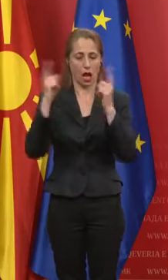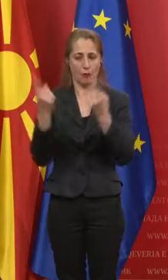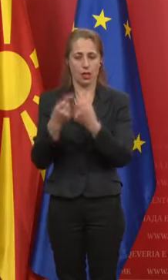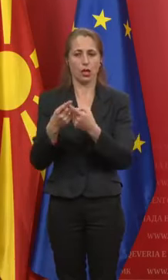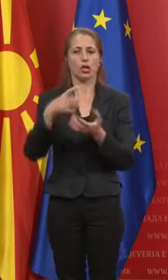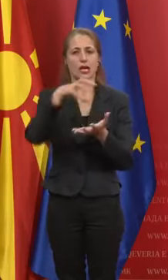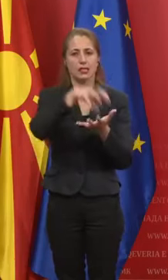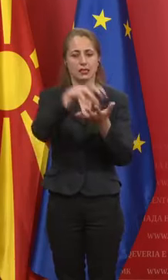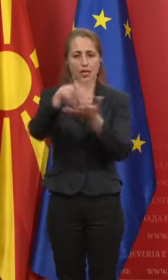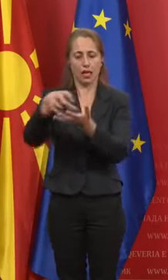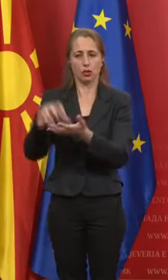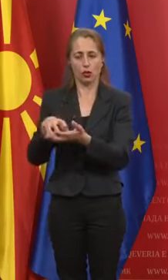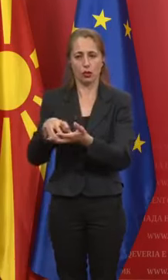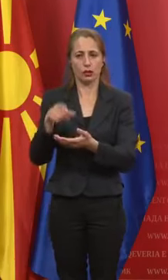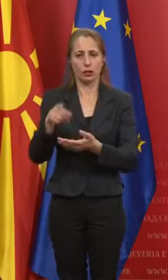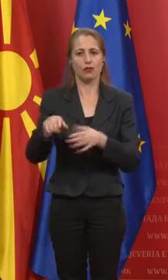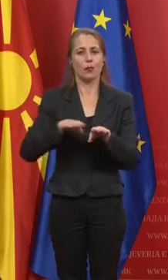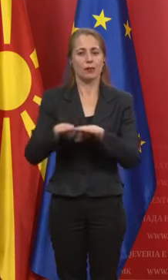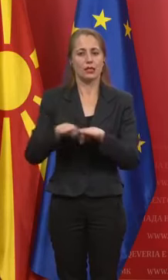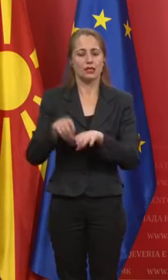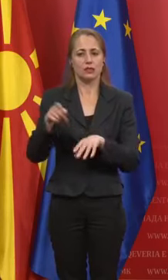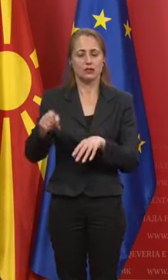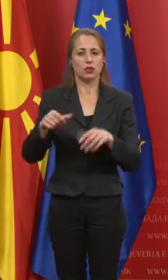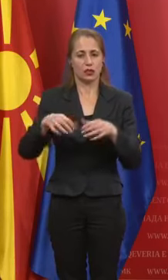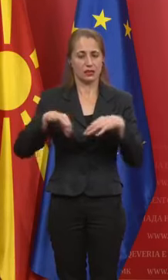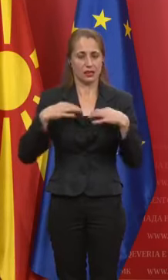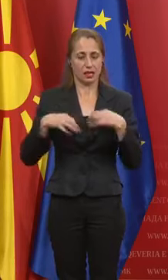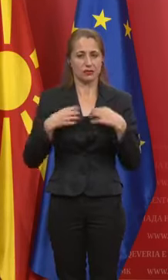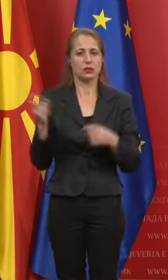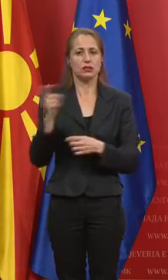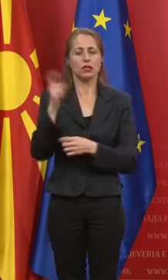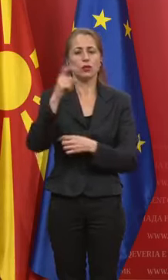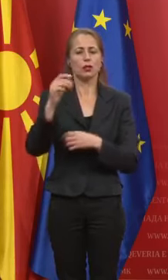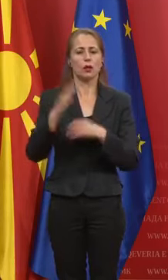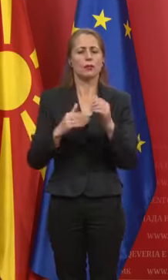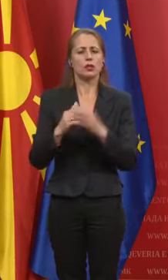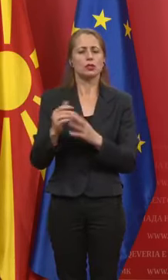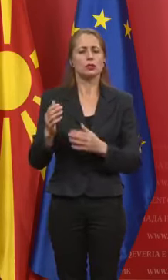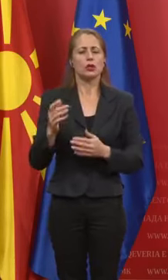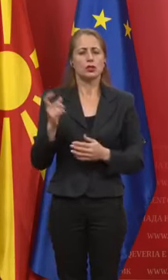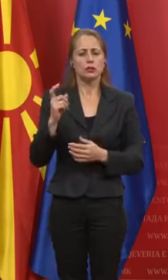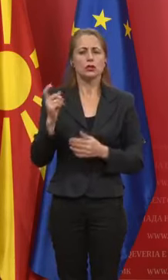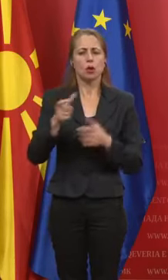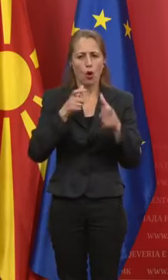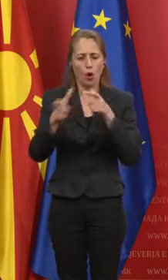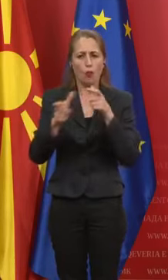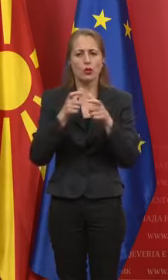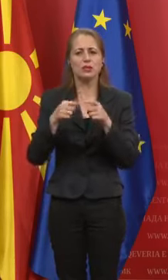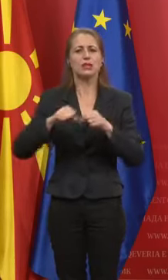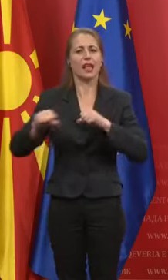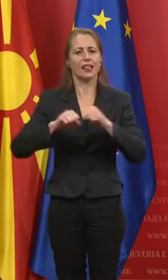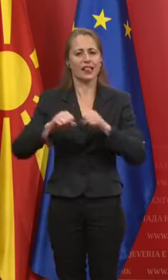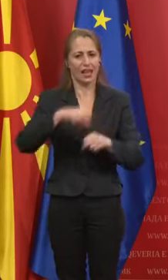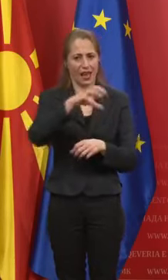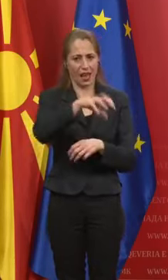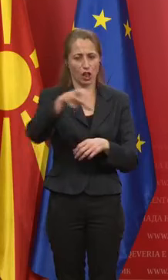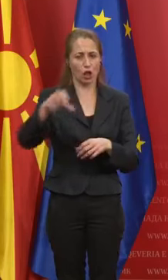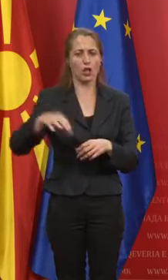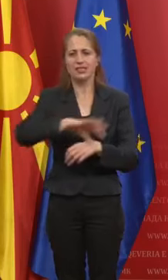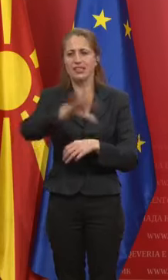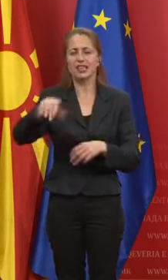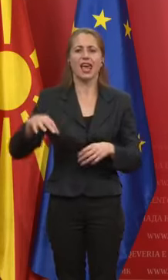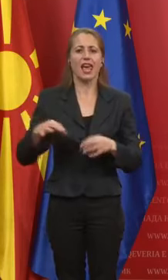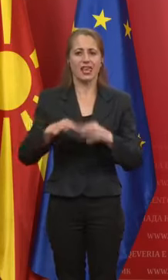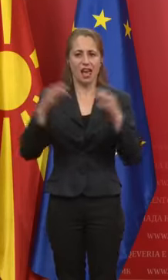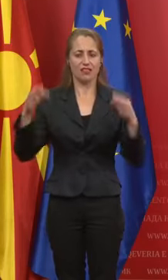секторите на Министерството во секојдневна и практично континуирана комуникација и со директорите на сите јавно